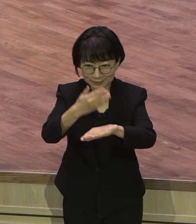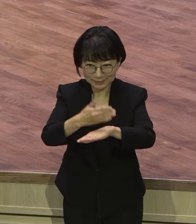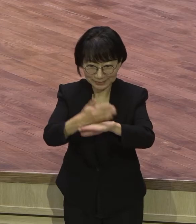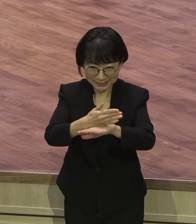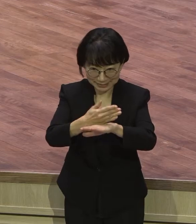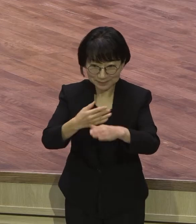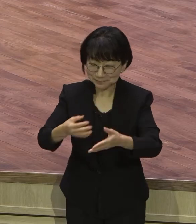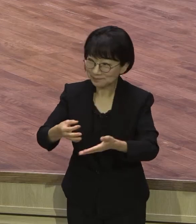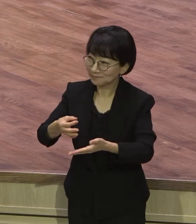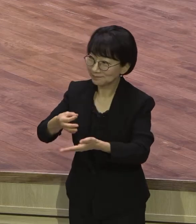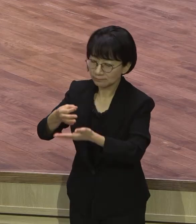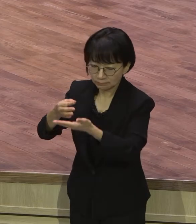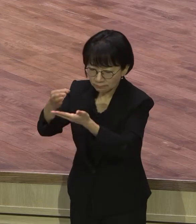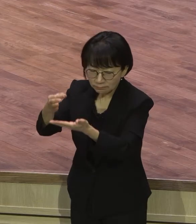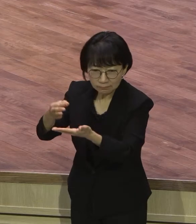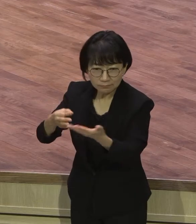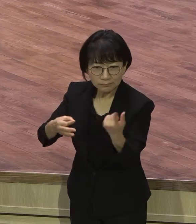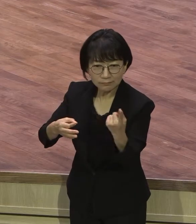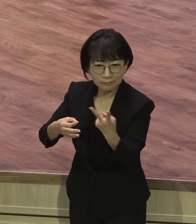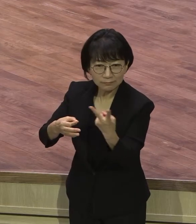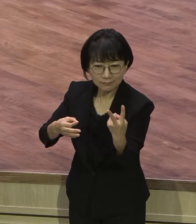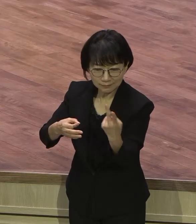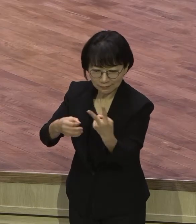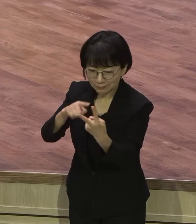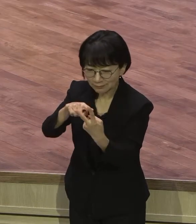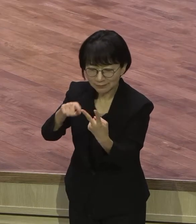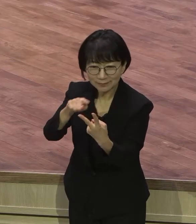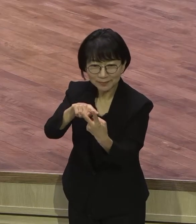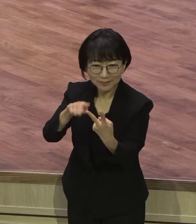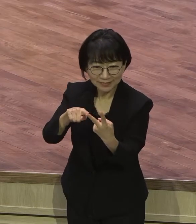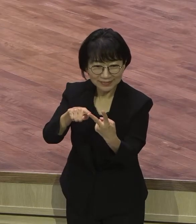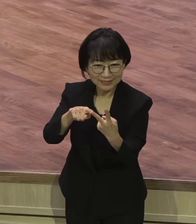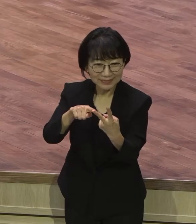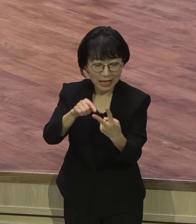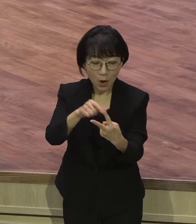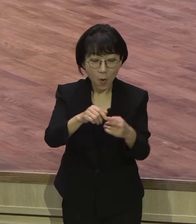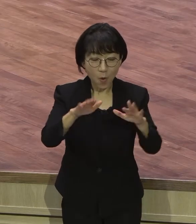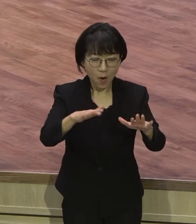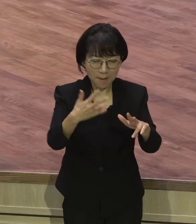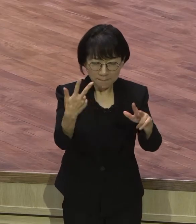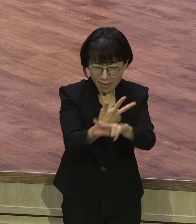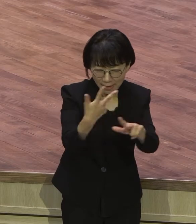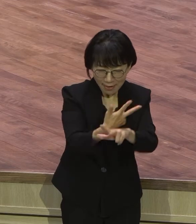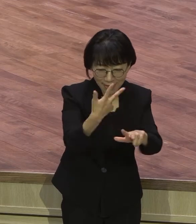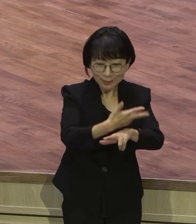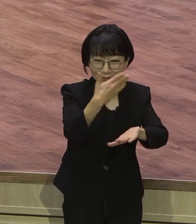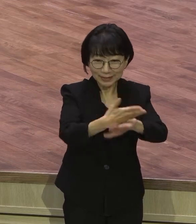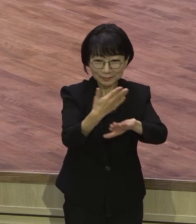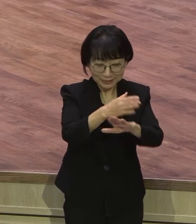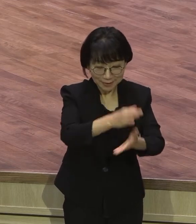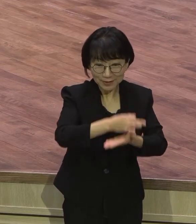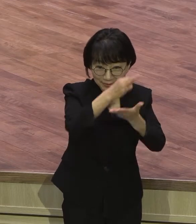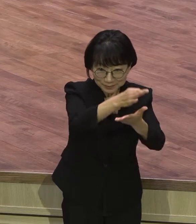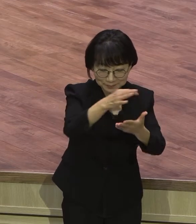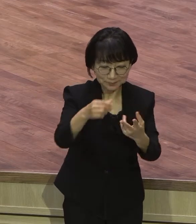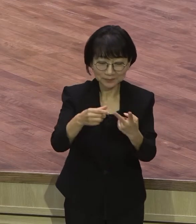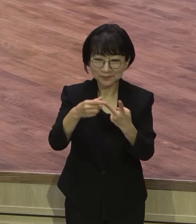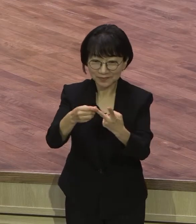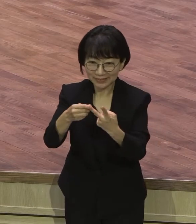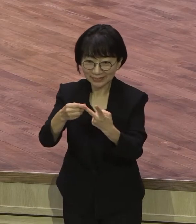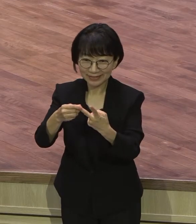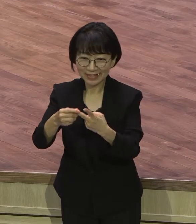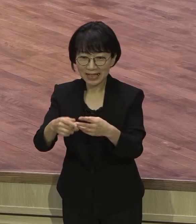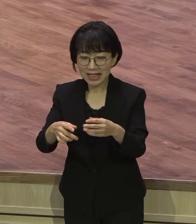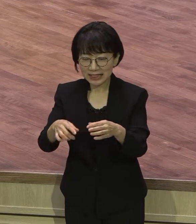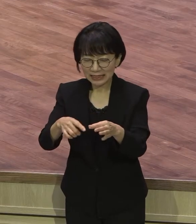매주 감사하는 마음 그거 드리고, 오늘은 특별히 맥주 감사절이니까 특별히 감사한 것 드리라. 그 저는